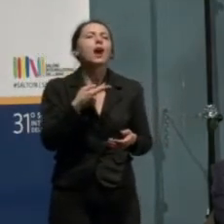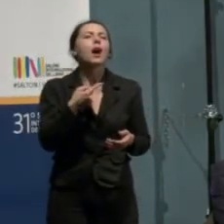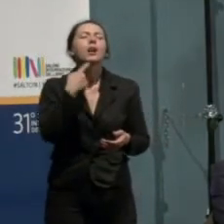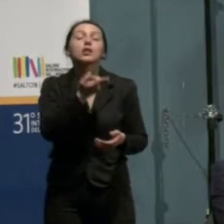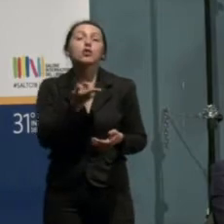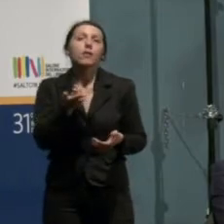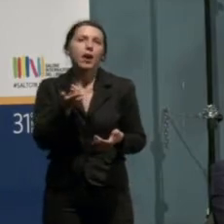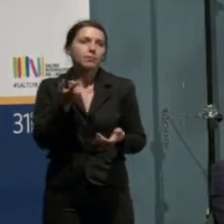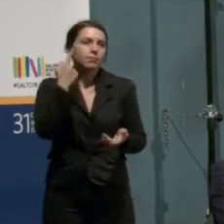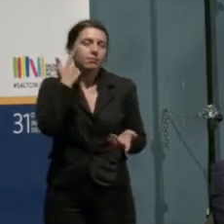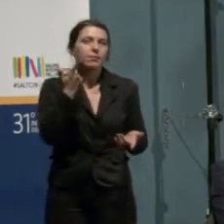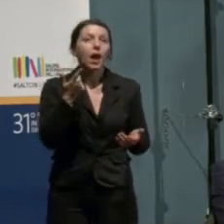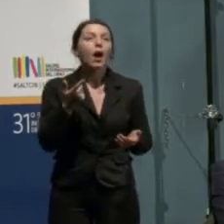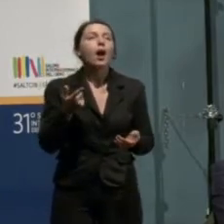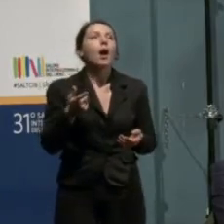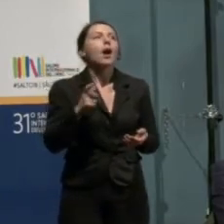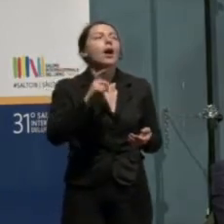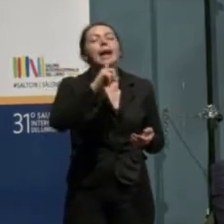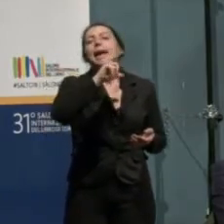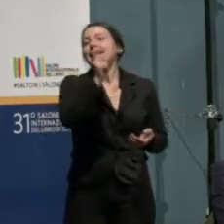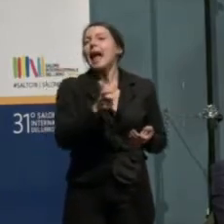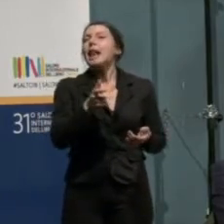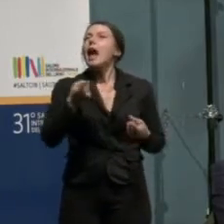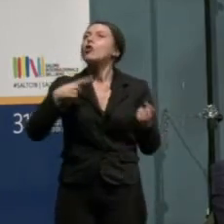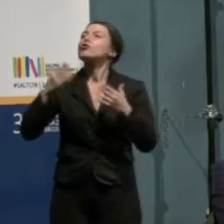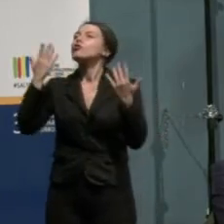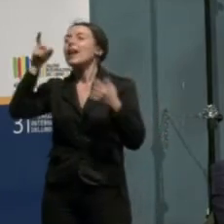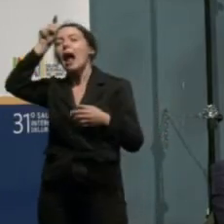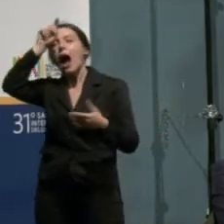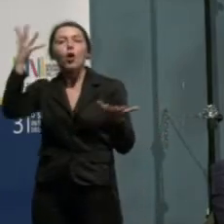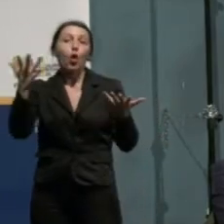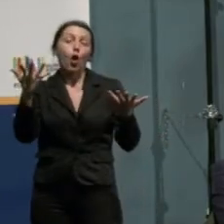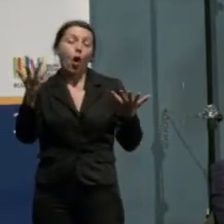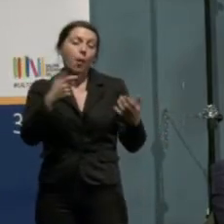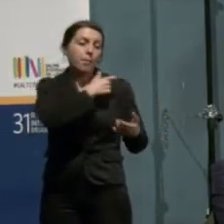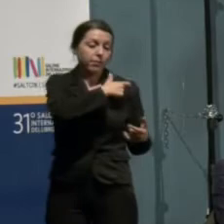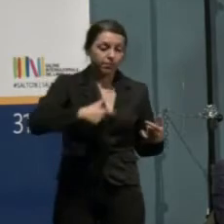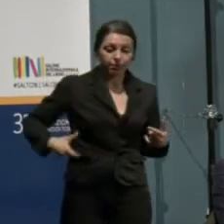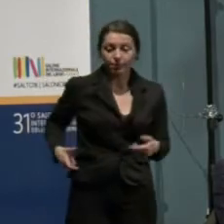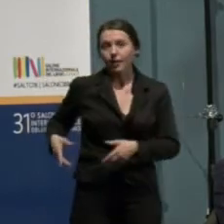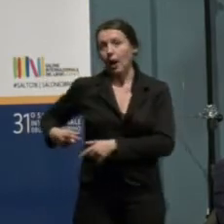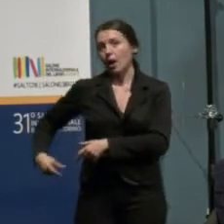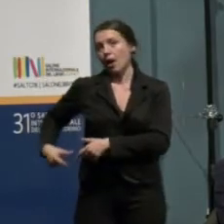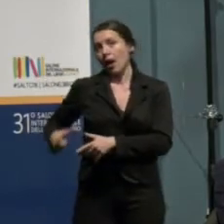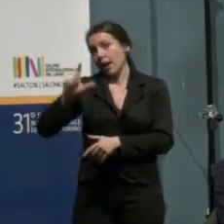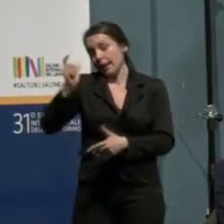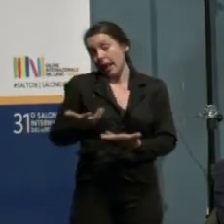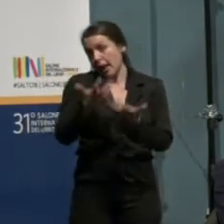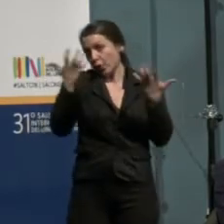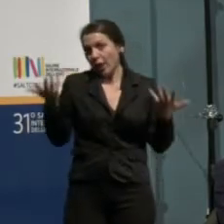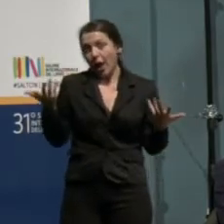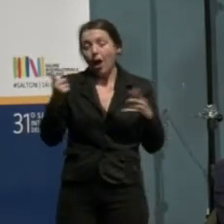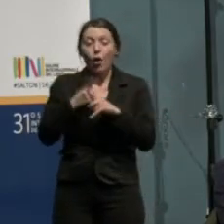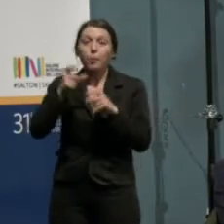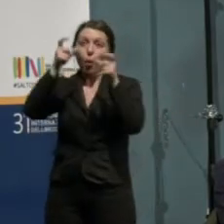dell'italia e con decrementi occhiali da sole bianchi e rossi 15 arrivando davvero al paradosso piuttosto